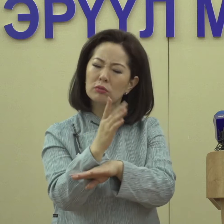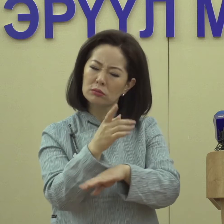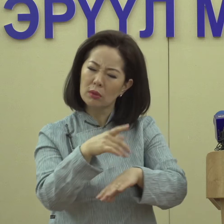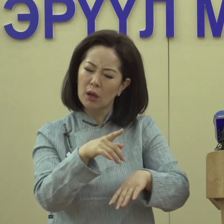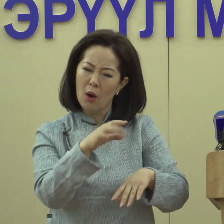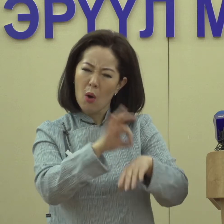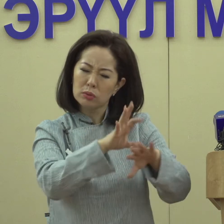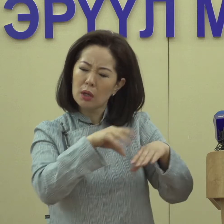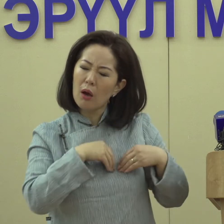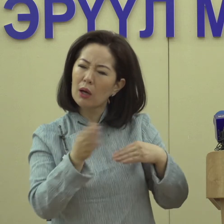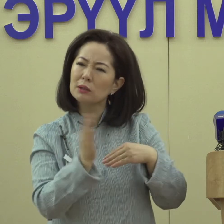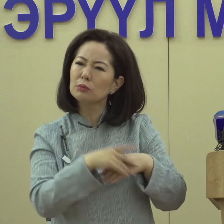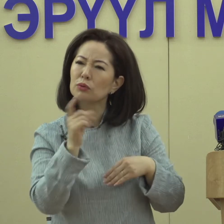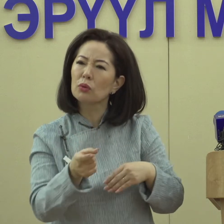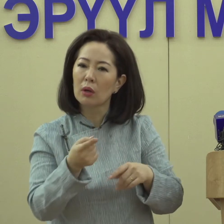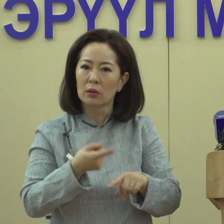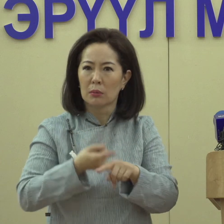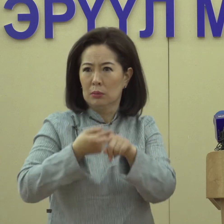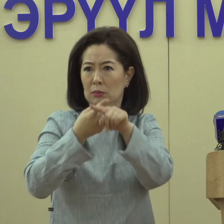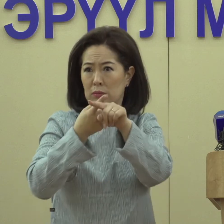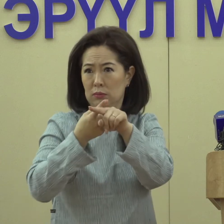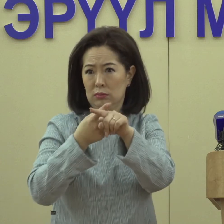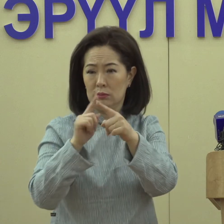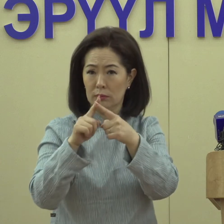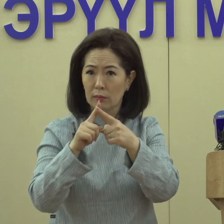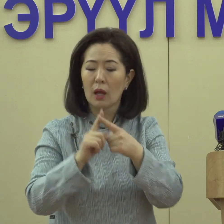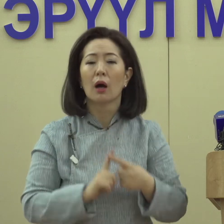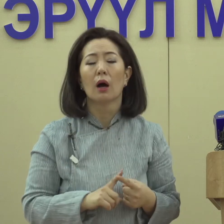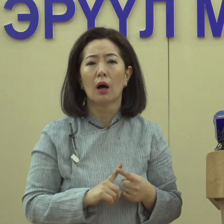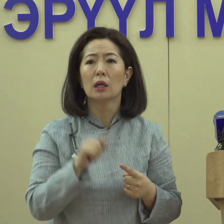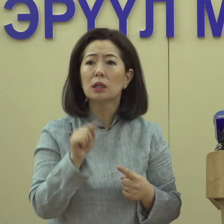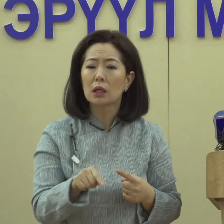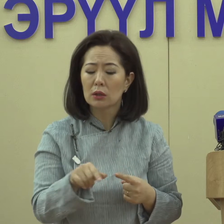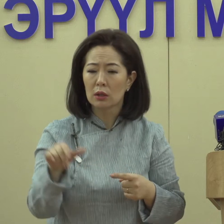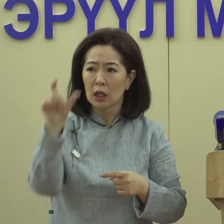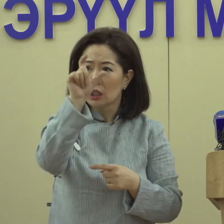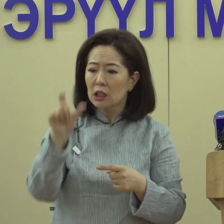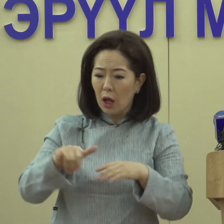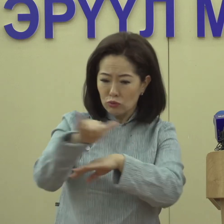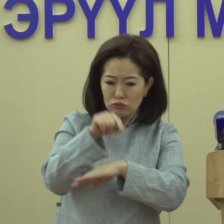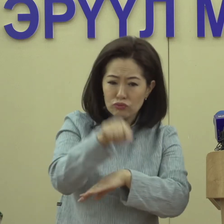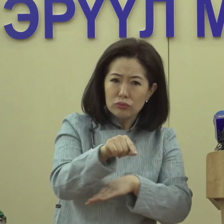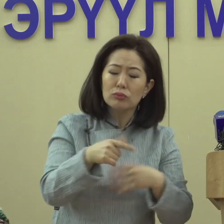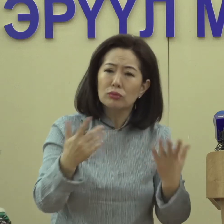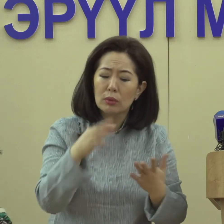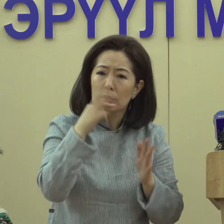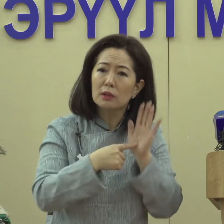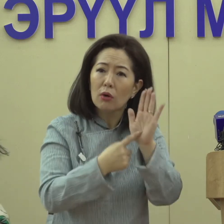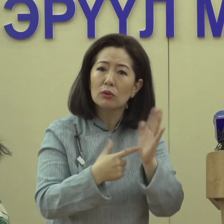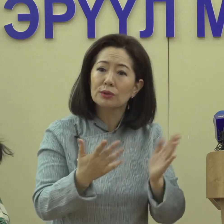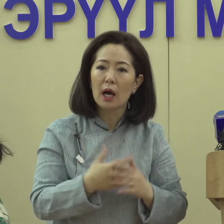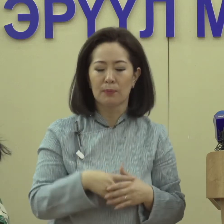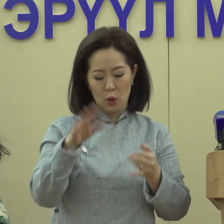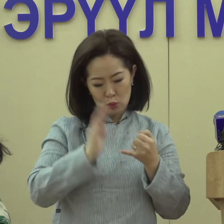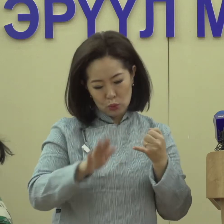улмаас насорсон иргэдийн тоо маш ихээр өссөн байгаа. Тус улсын иргэний хамгаалалт албаны өгсөн мэдээлэлээр бол